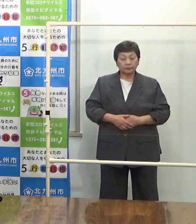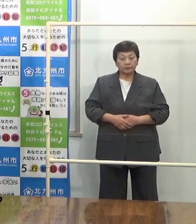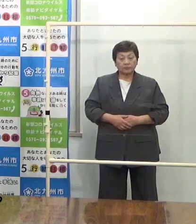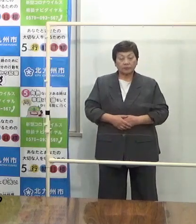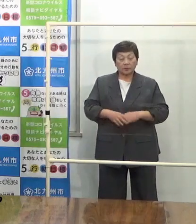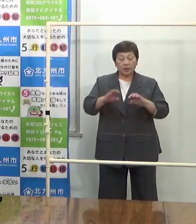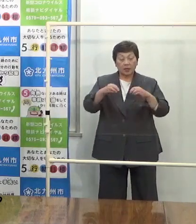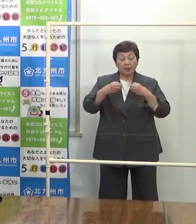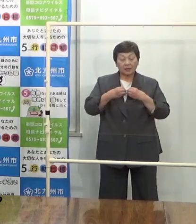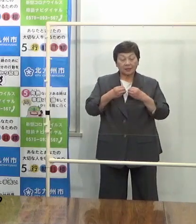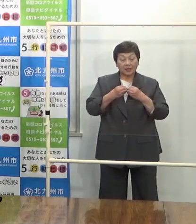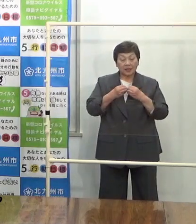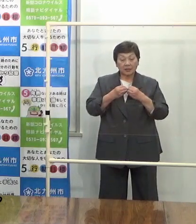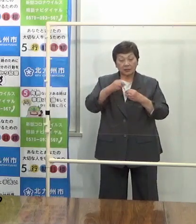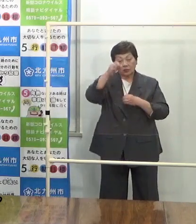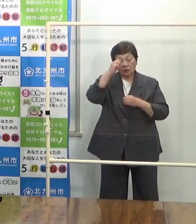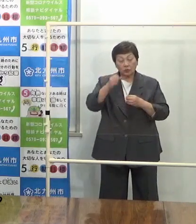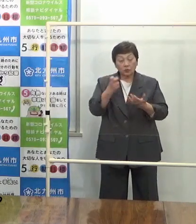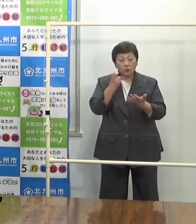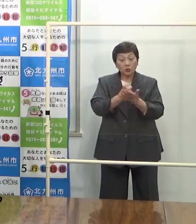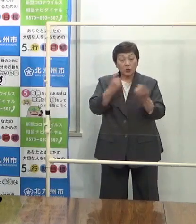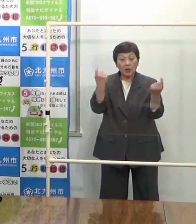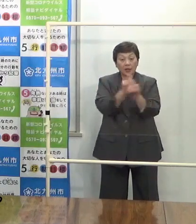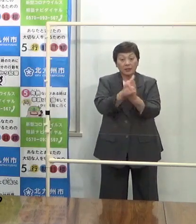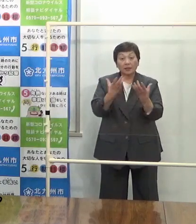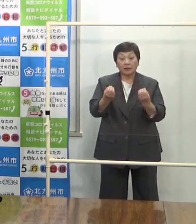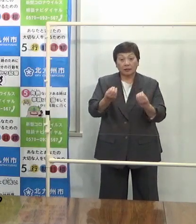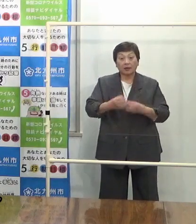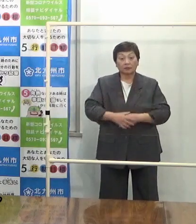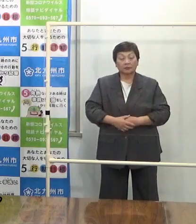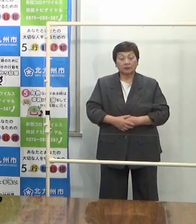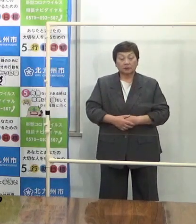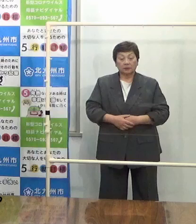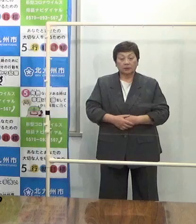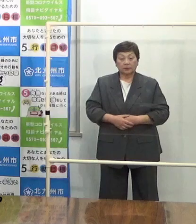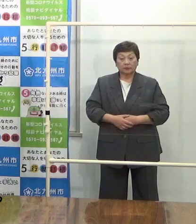感染症法が改正をされたわけであります。